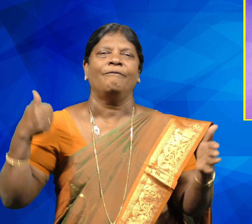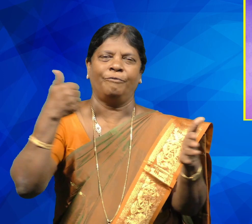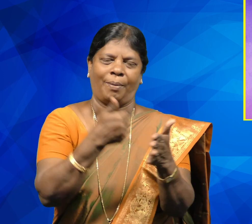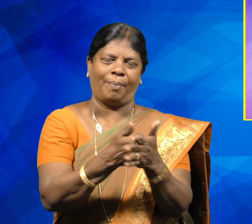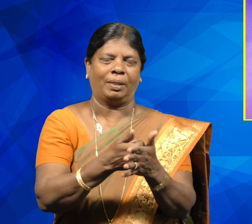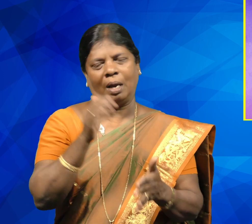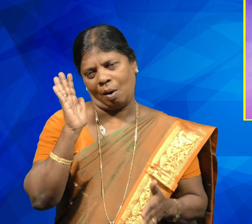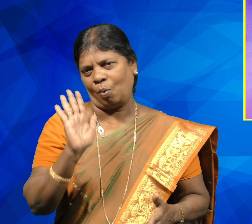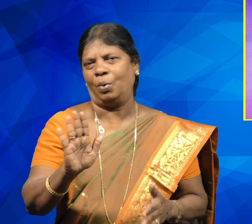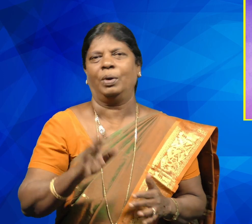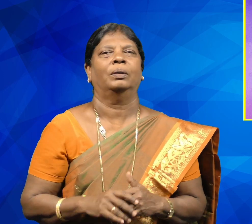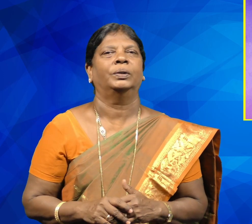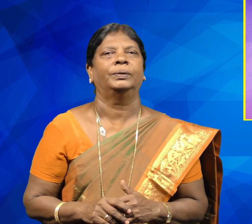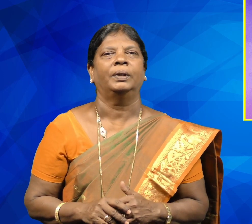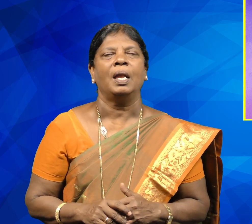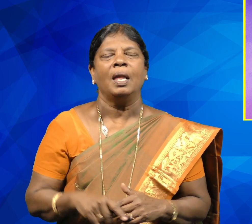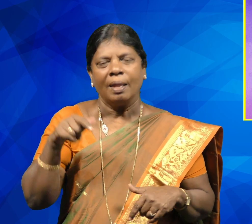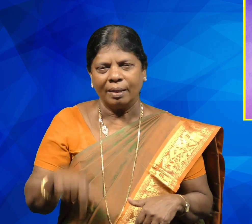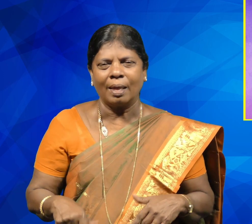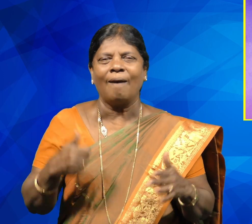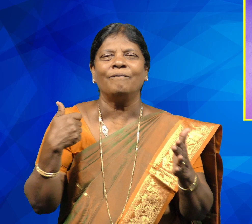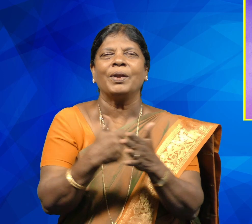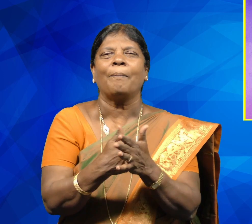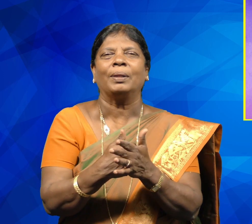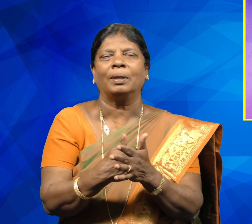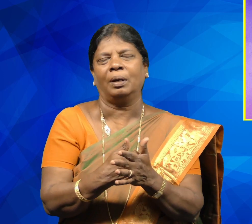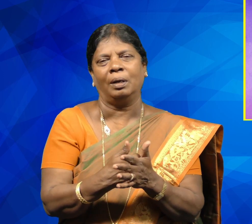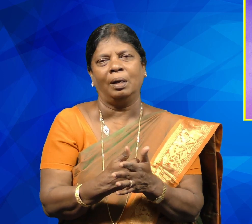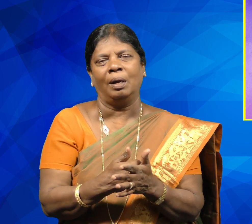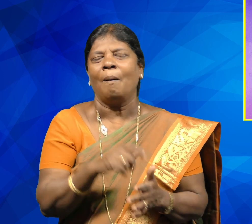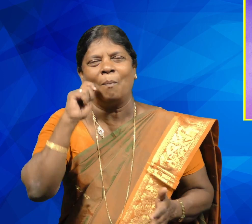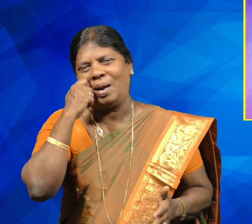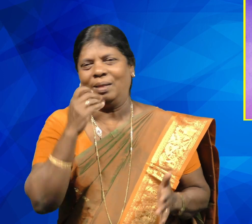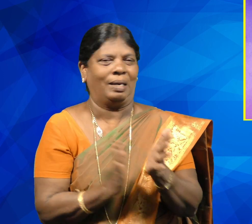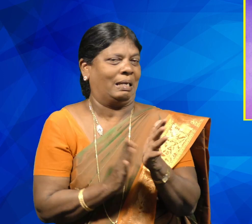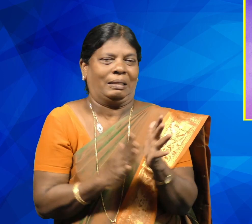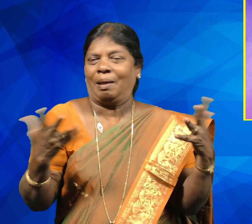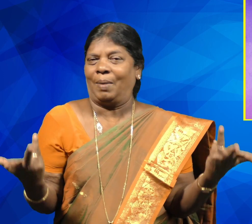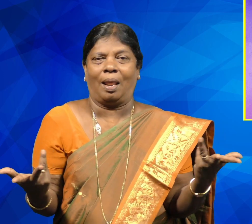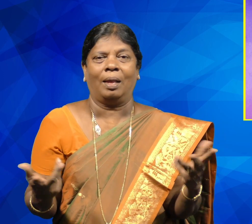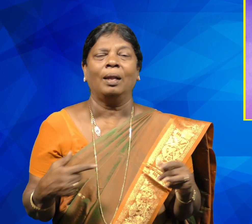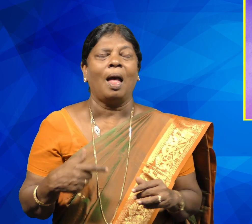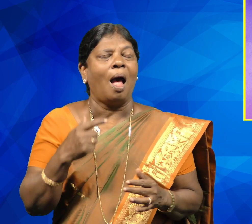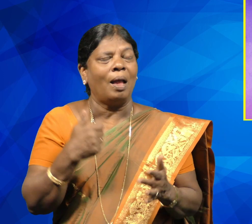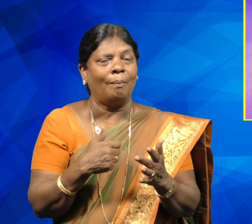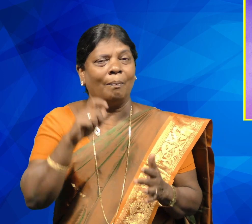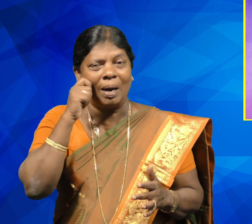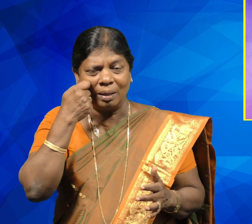இருக்கிறது. விபத்துகள் என்பது மனிதன் விரும்பாத, அதே வேளையிலே மனிதன் எதிர்பாராத நிகழ்வு